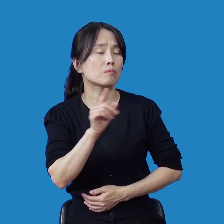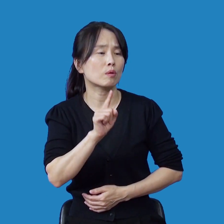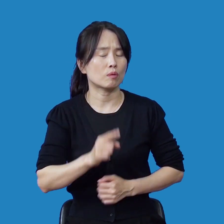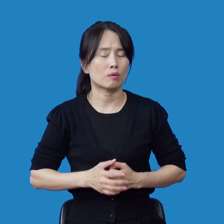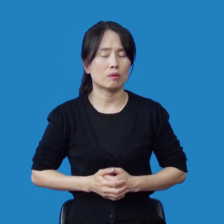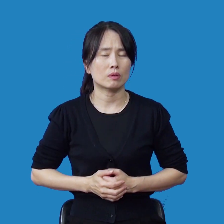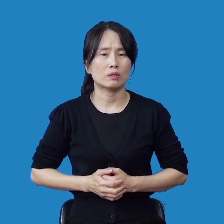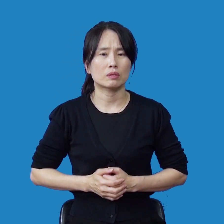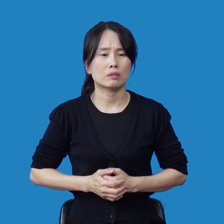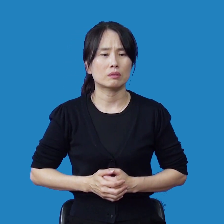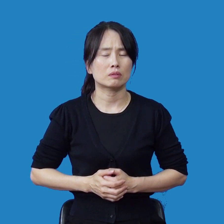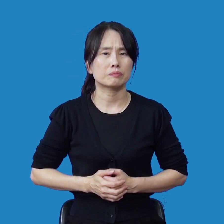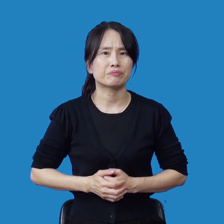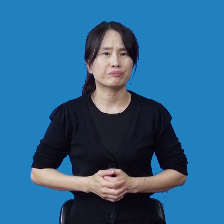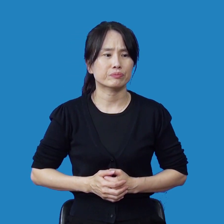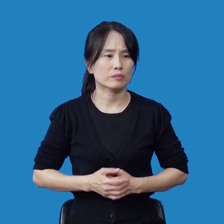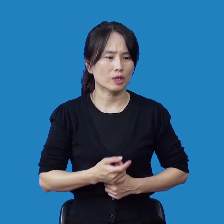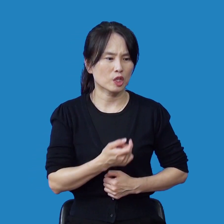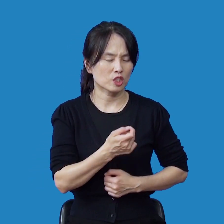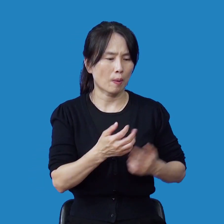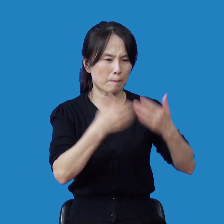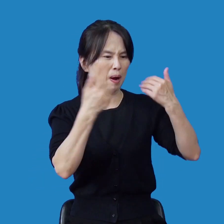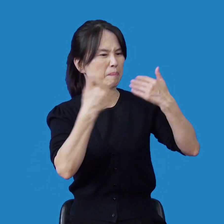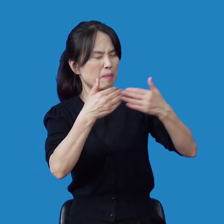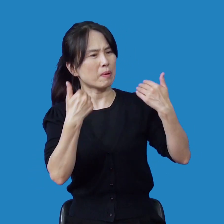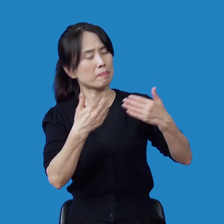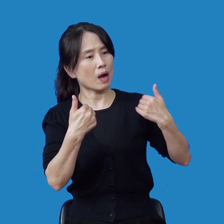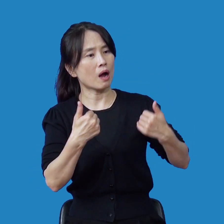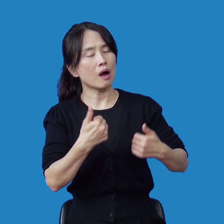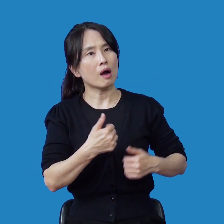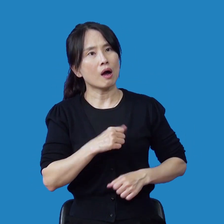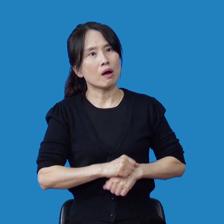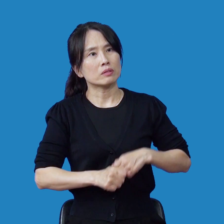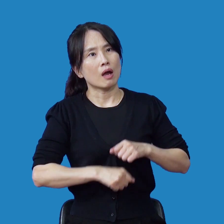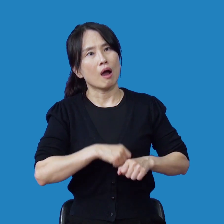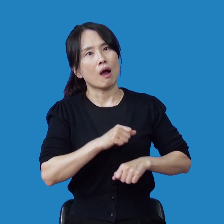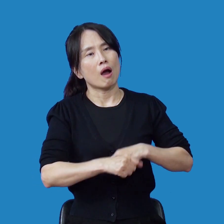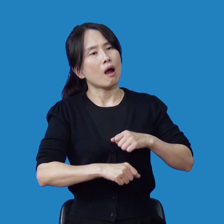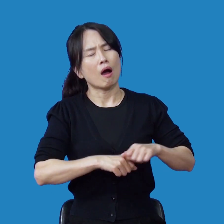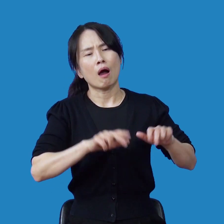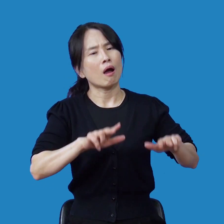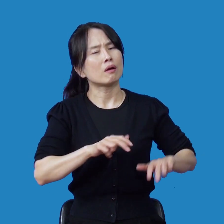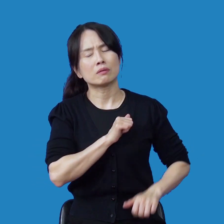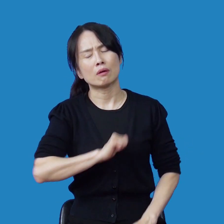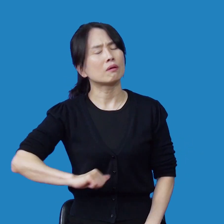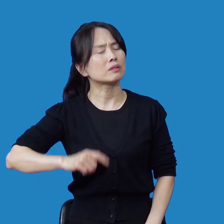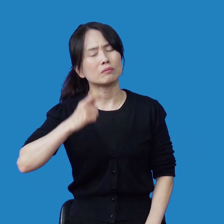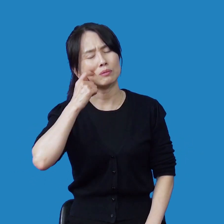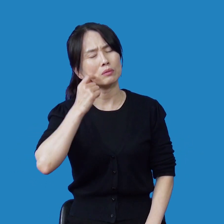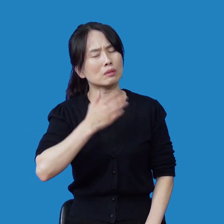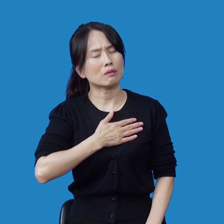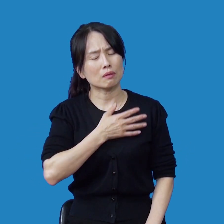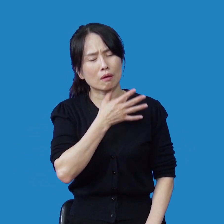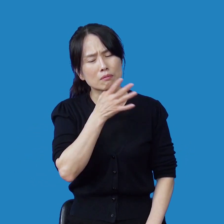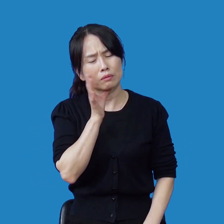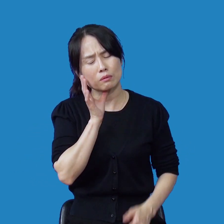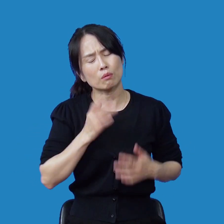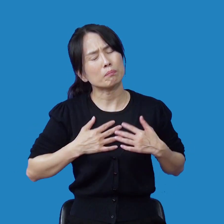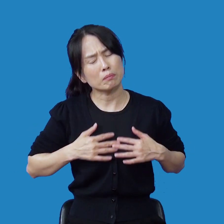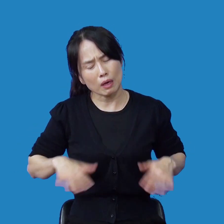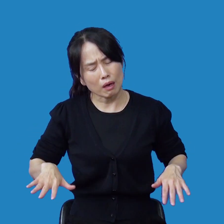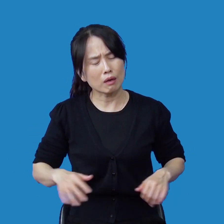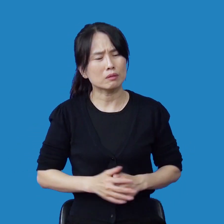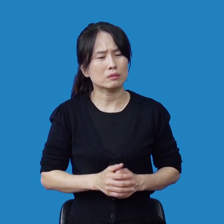더 이상 약간의 폭언도 받아줄 여력이 없어요. 저도 늙고 지쳤어요. 남편의